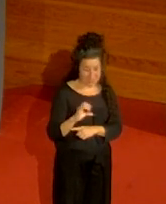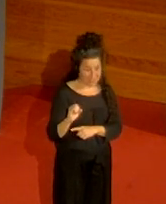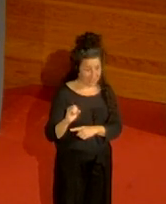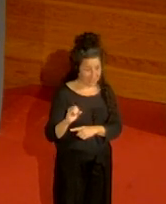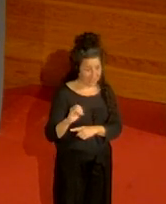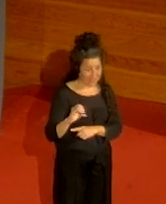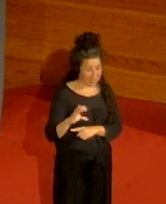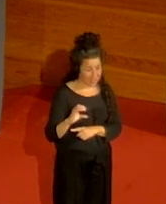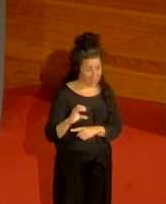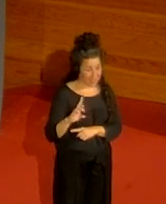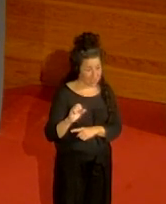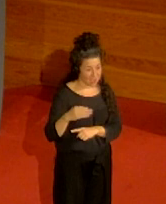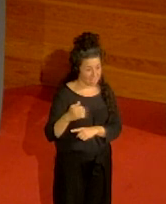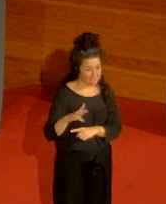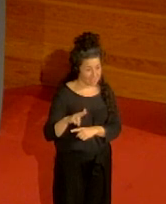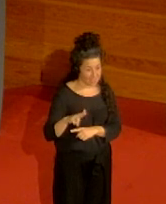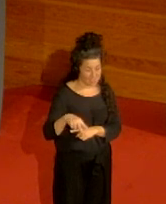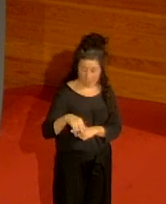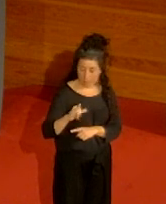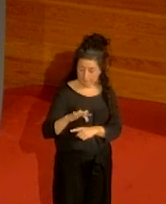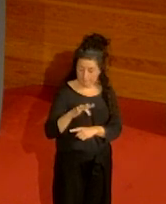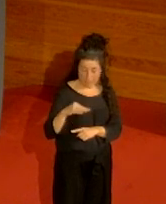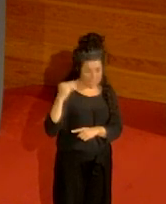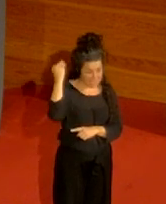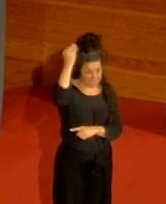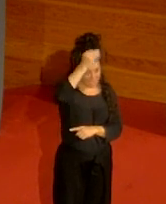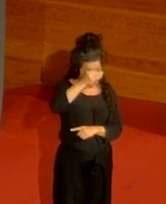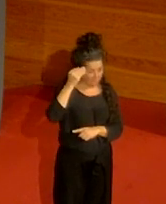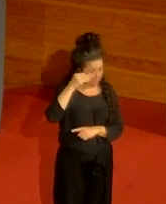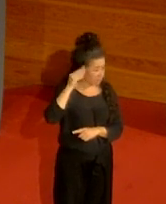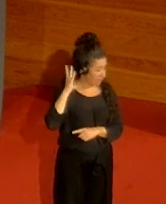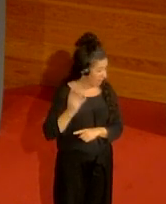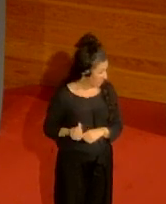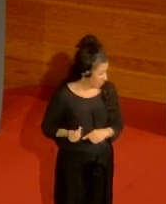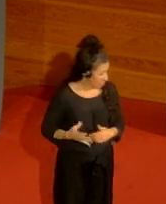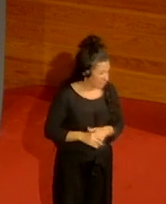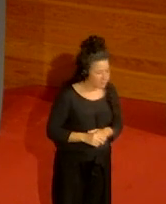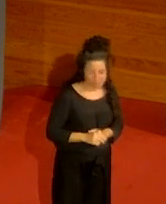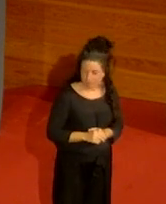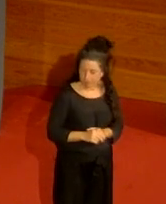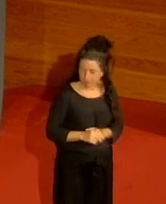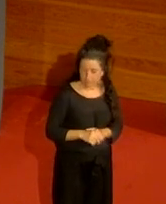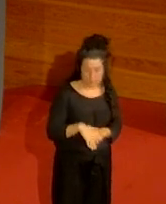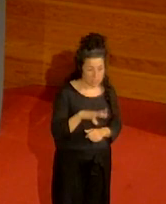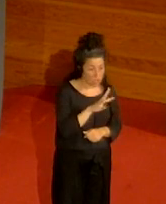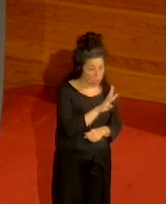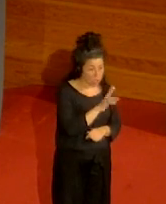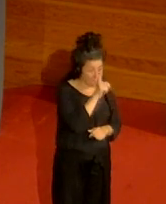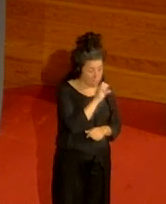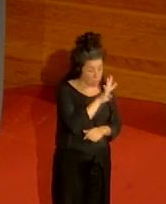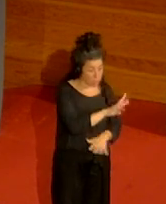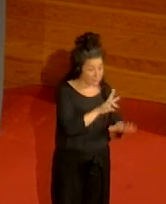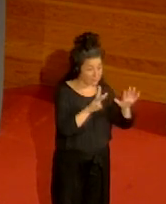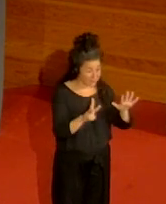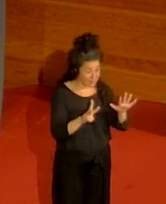se firman en el inician las negociaciones en el año 93 en el año 94 consiguen el Nobel de